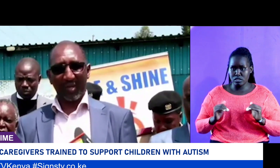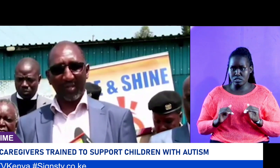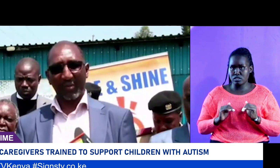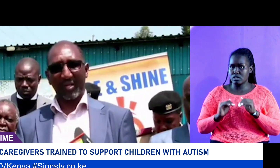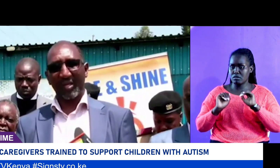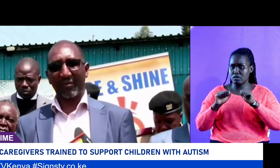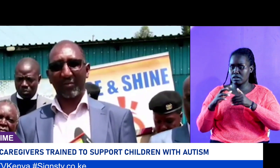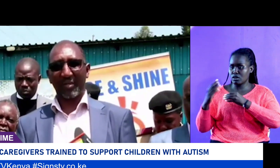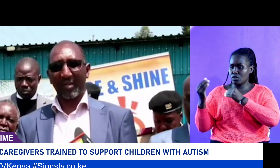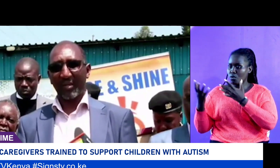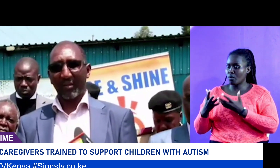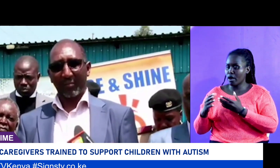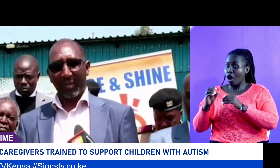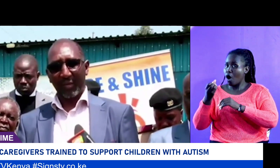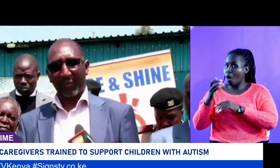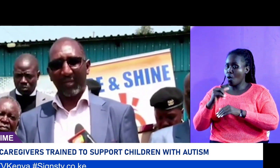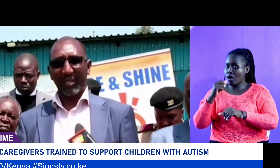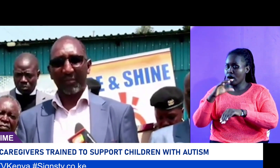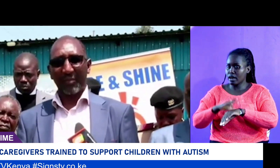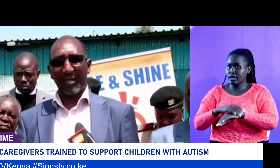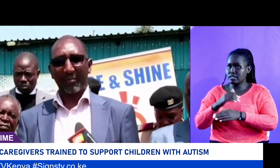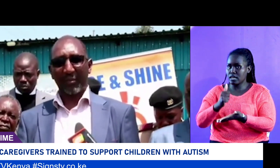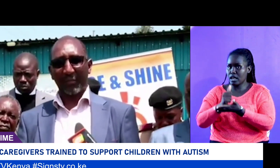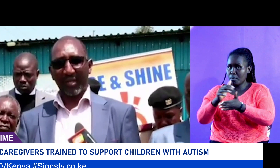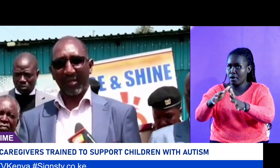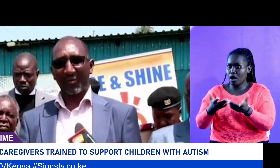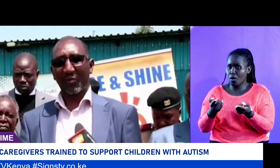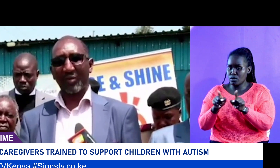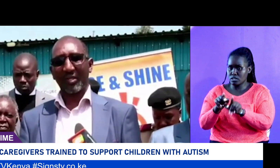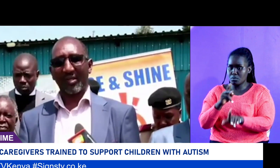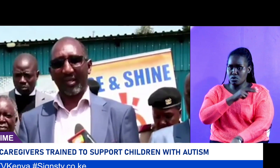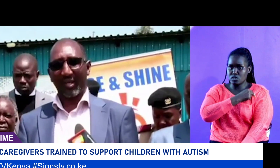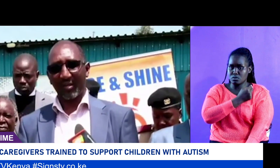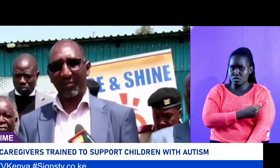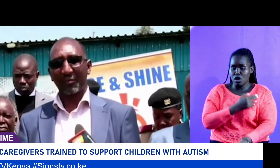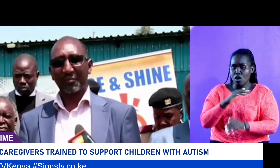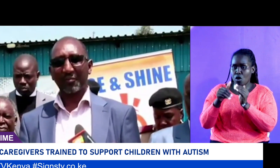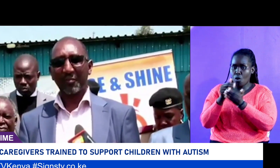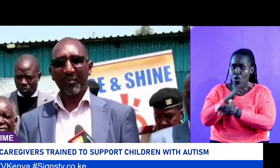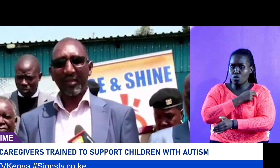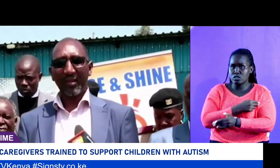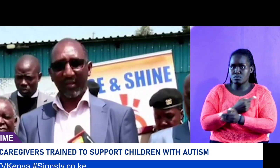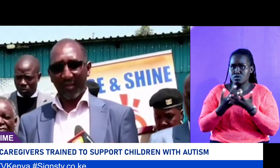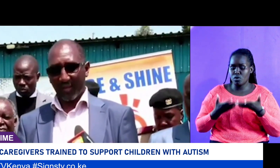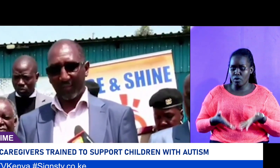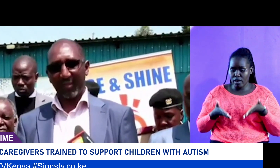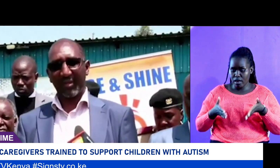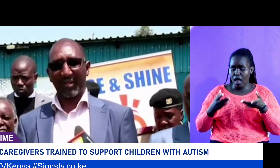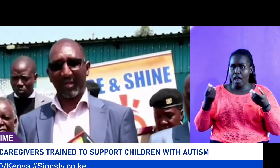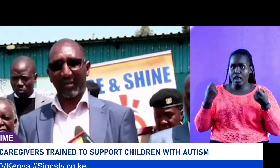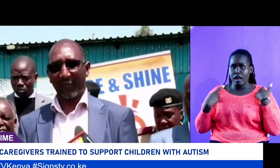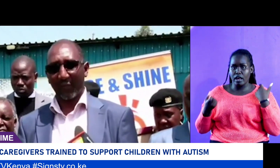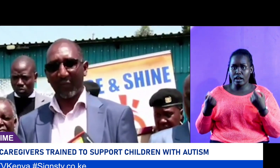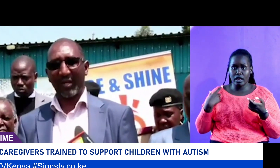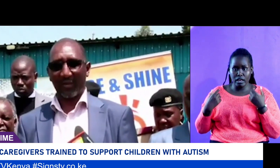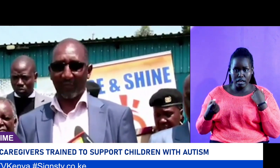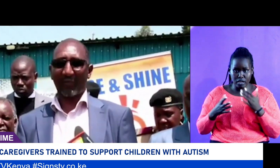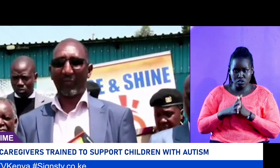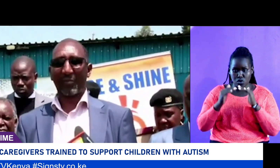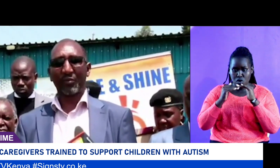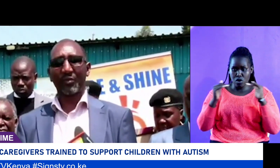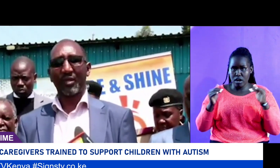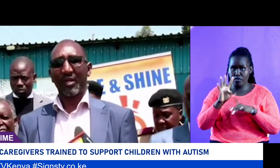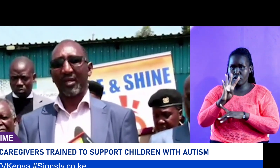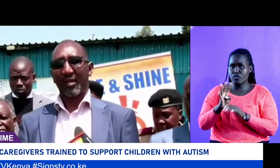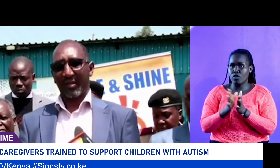wapi, wanaweza kusaidika vipi. Pale hospitalini pia, mahospitali zetu zote za Kericho, the level 4 and level